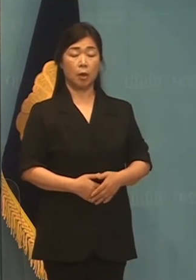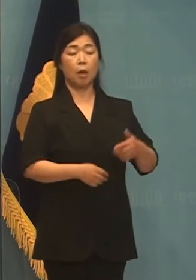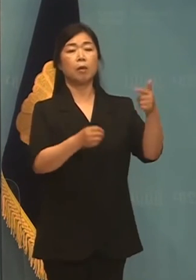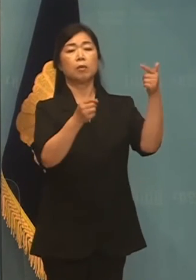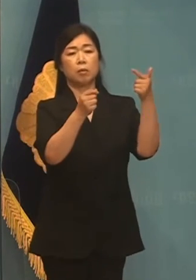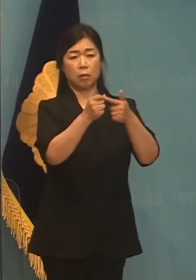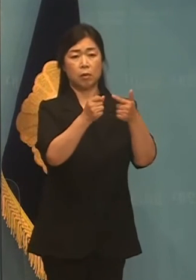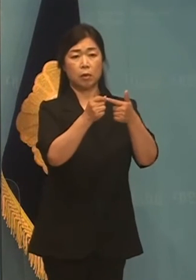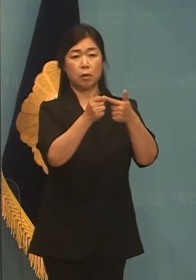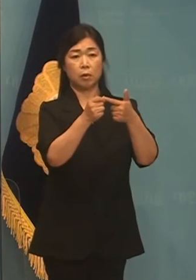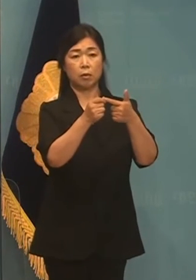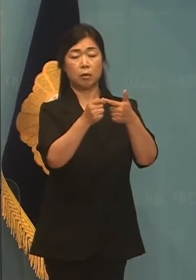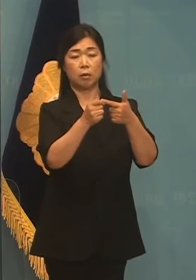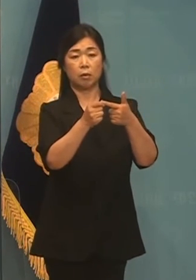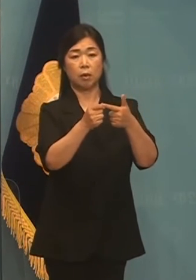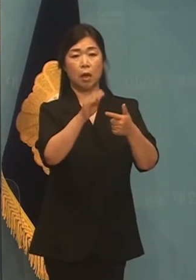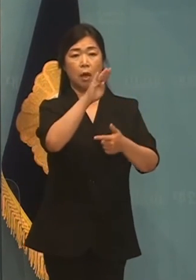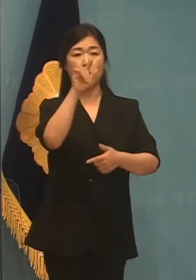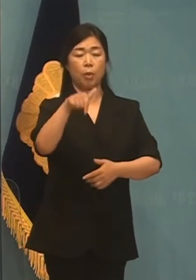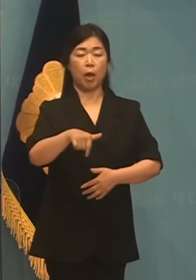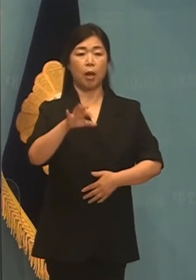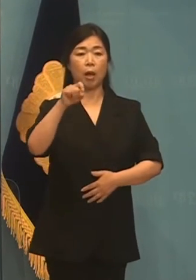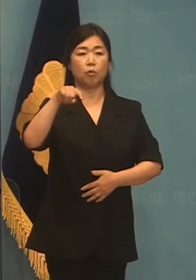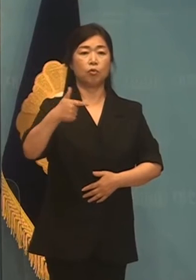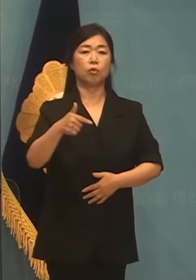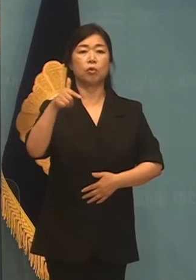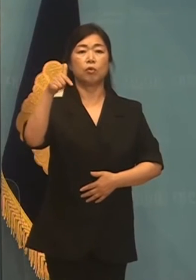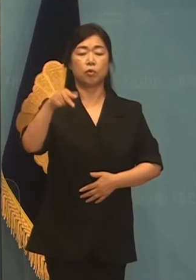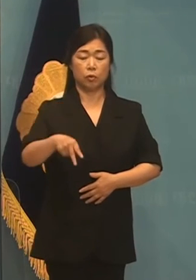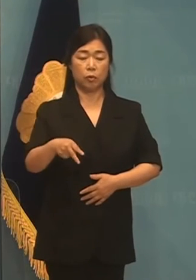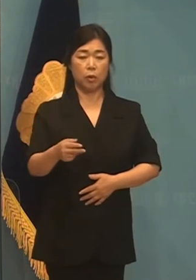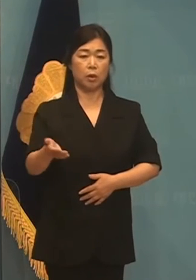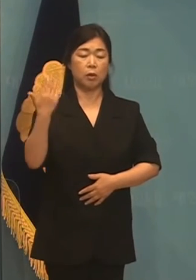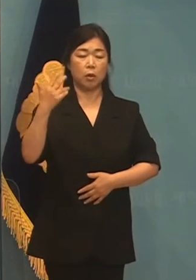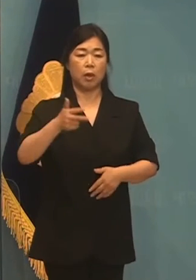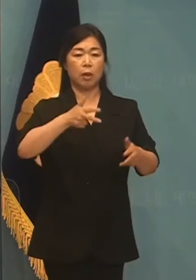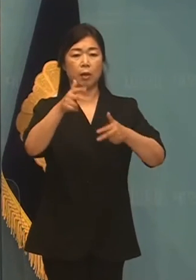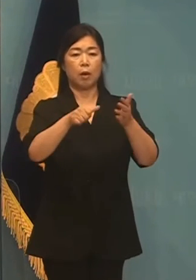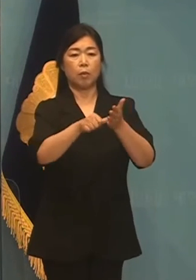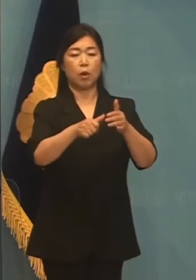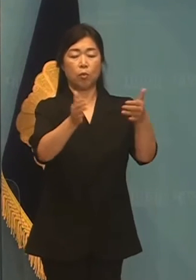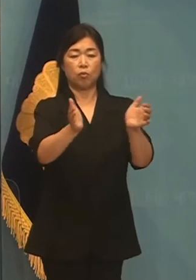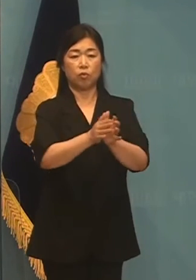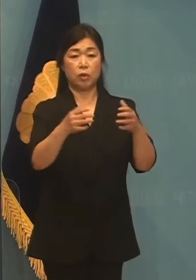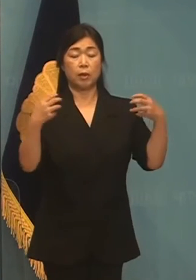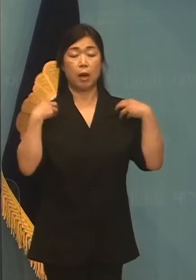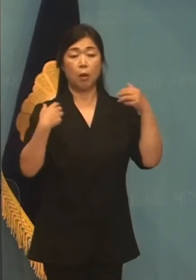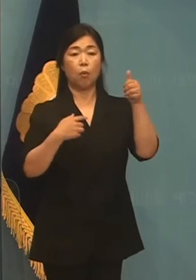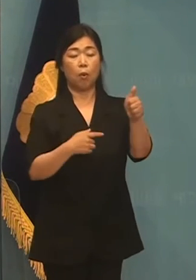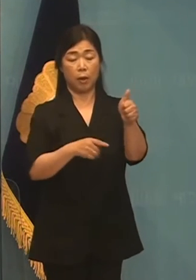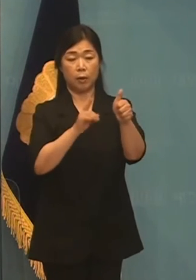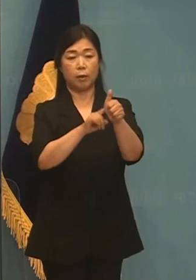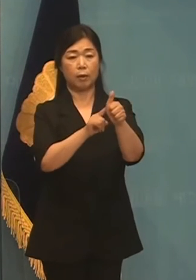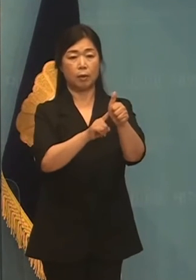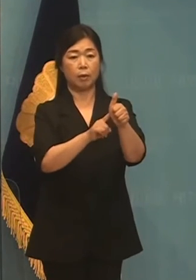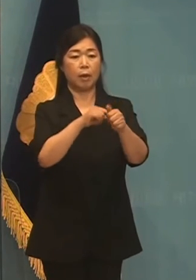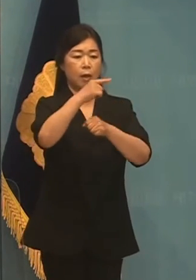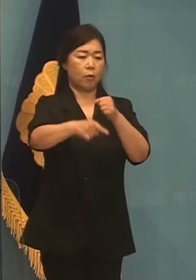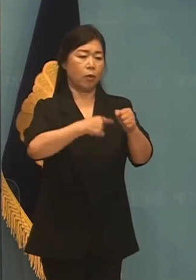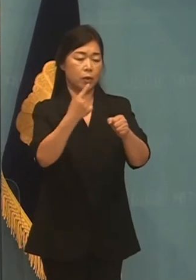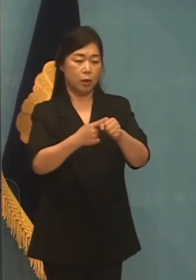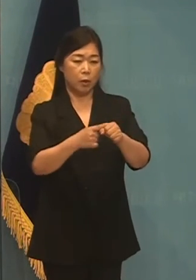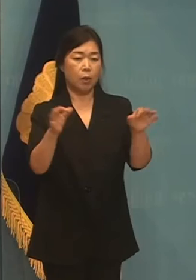여섯째, 백운규 전 산자부 장관 탈원전